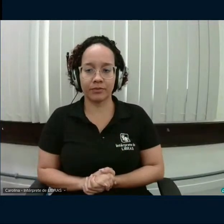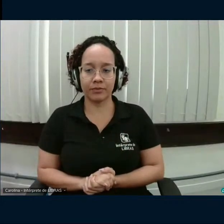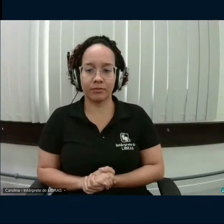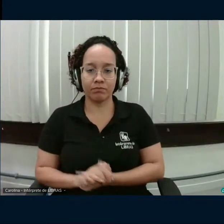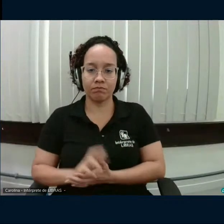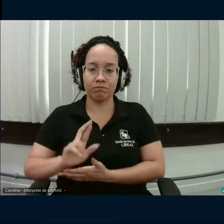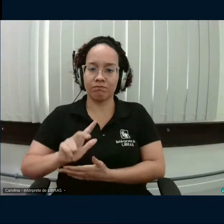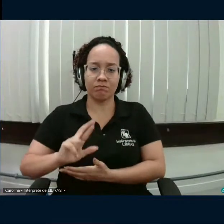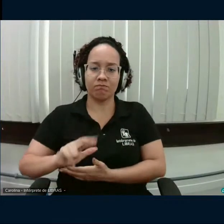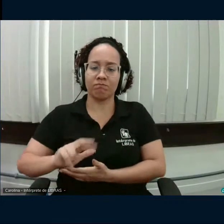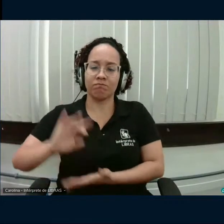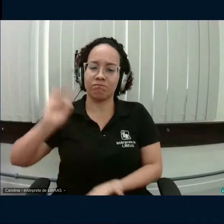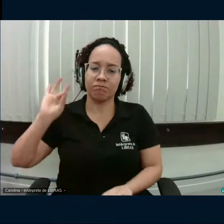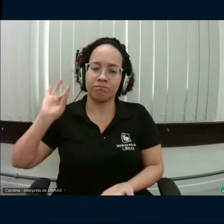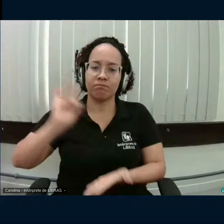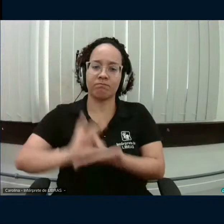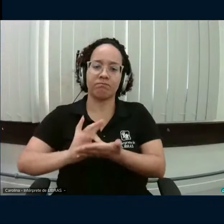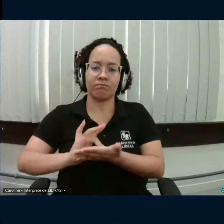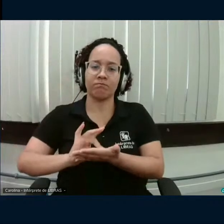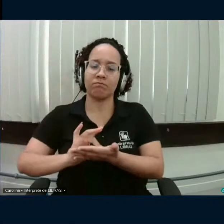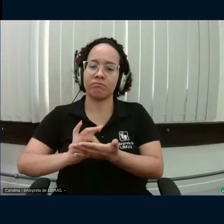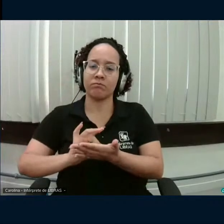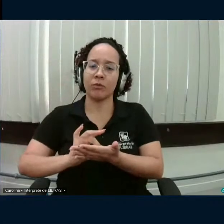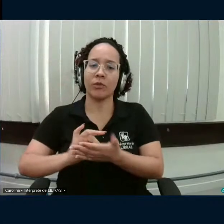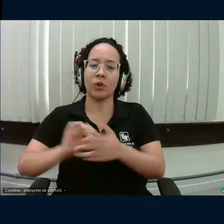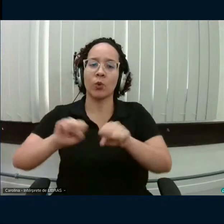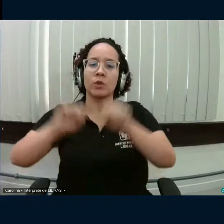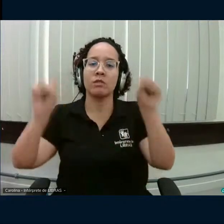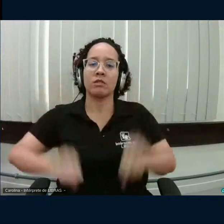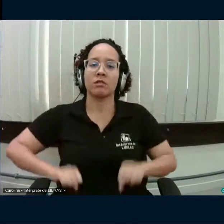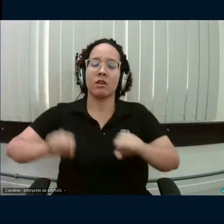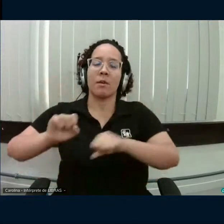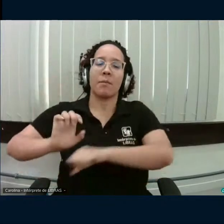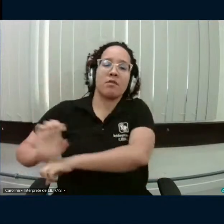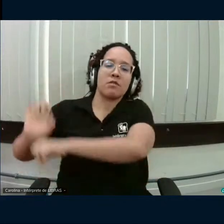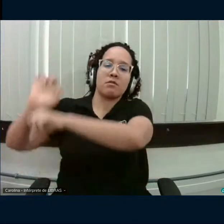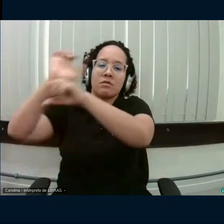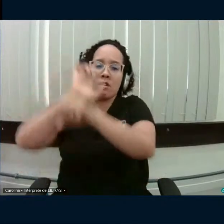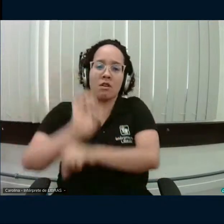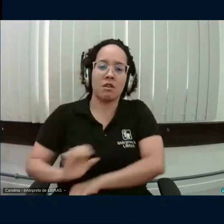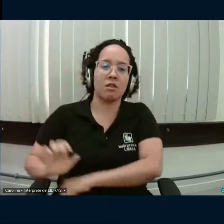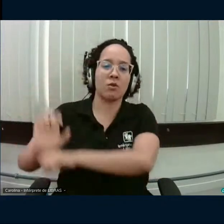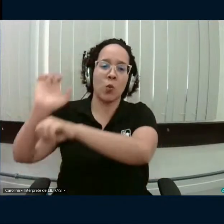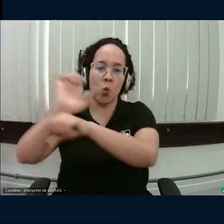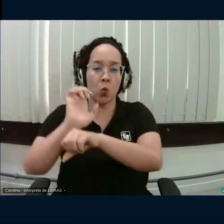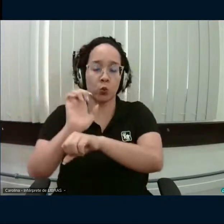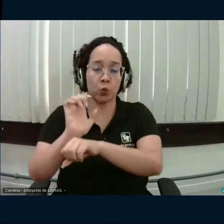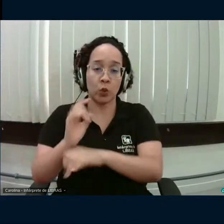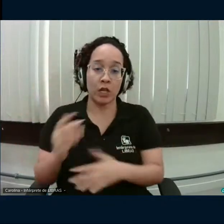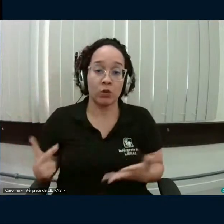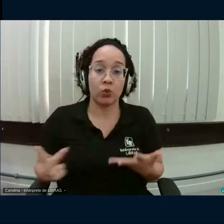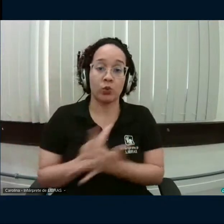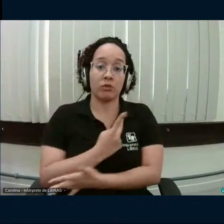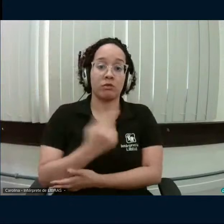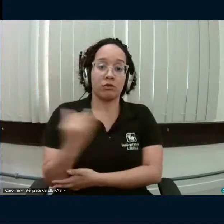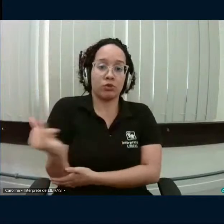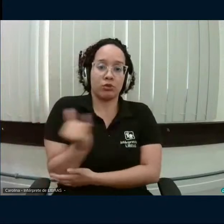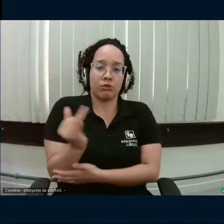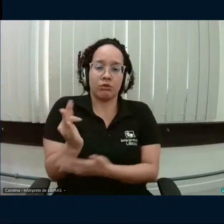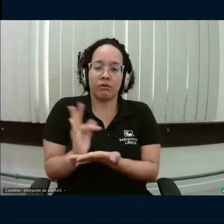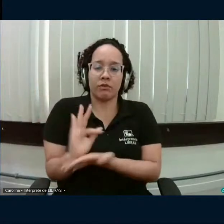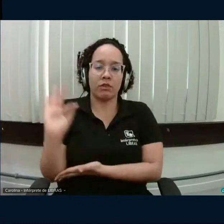realidade, ele não foi efetivado nas redes estaduais, e ele foi parcialmente efetivado na rede federal pelos institutos